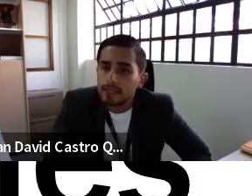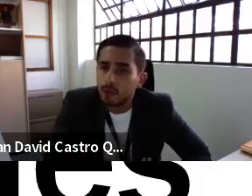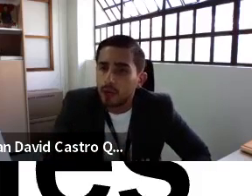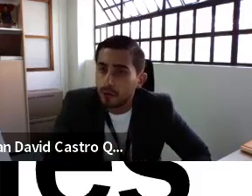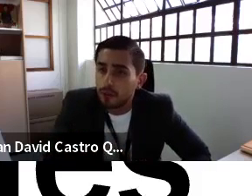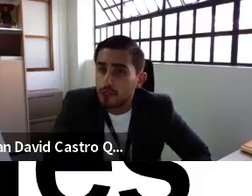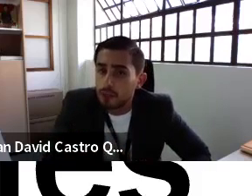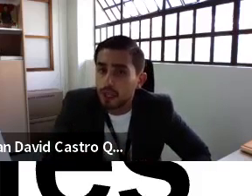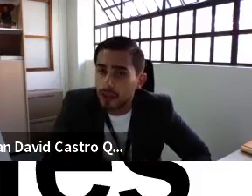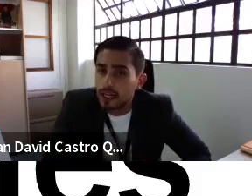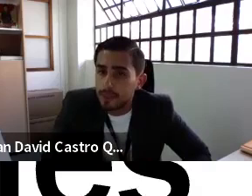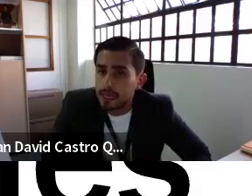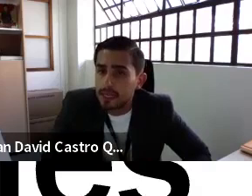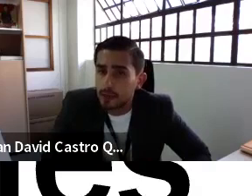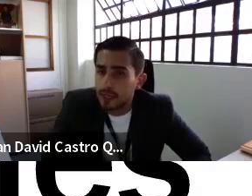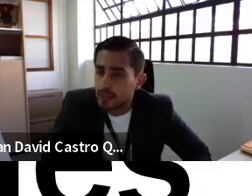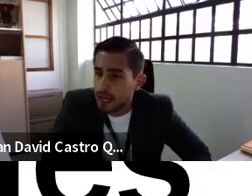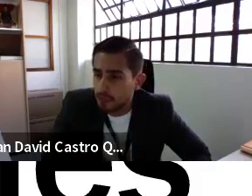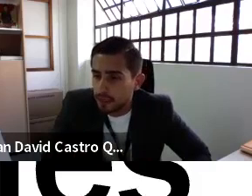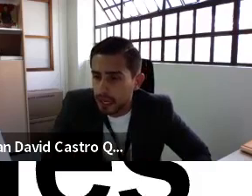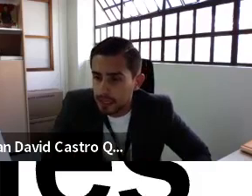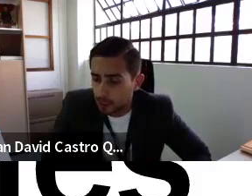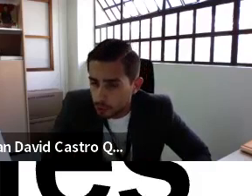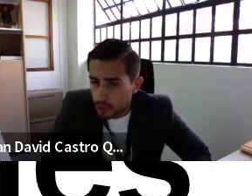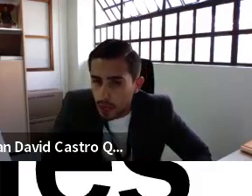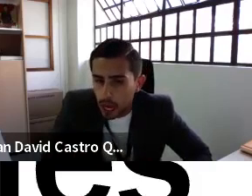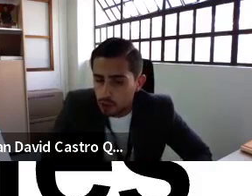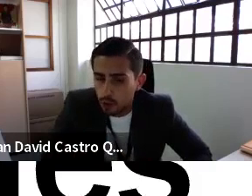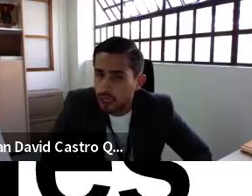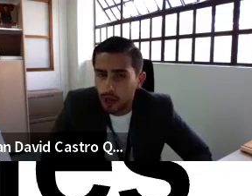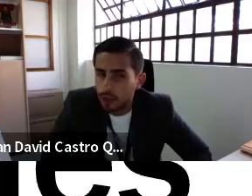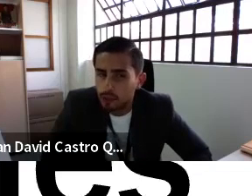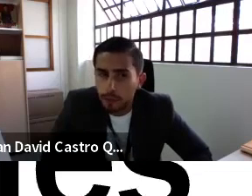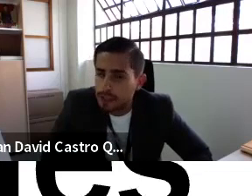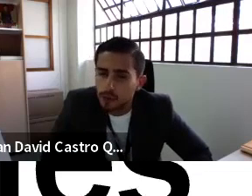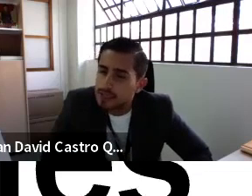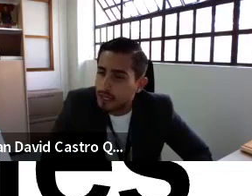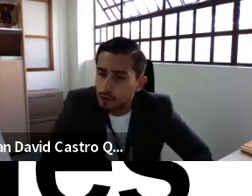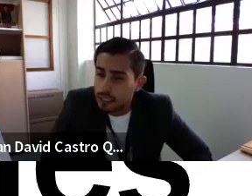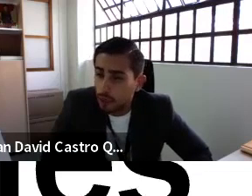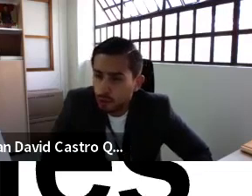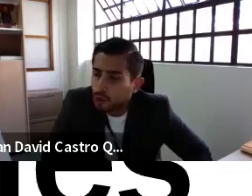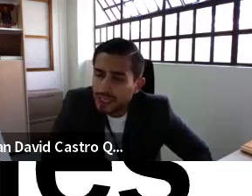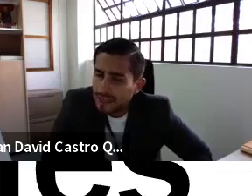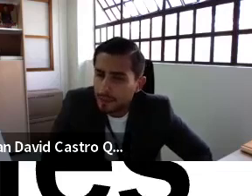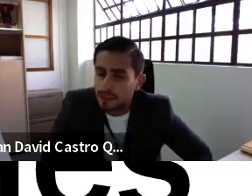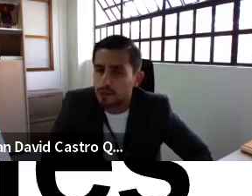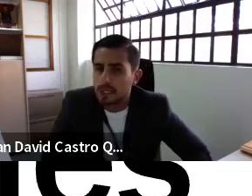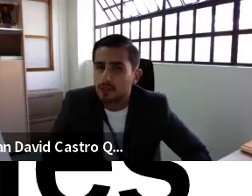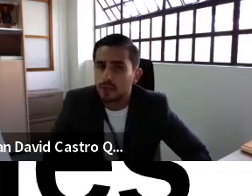estimular una formación más orientada a especialización, en este caso, en materia de salud. A los comunicadores no siempre se nos enseña sobre salud, no necesariamente se nos enseña sobre